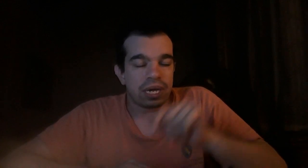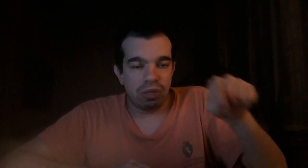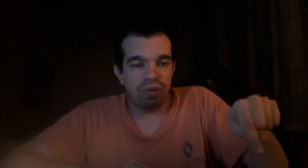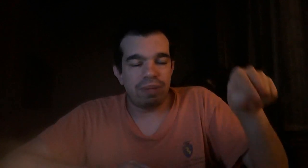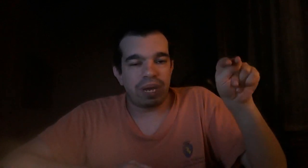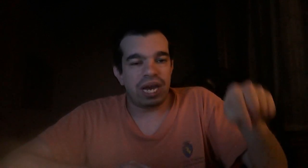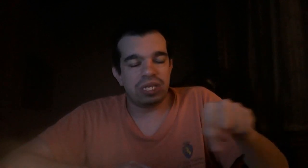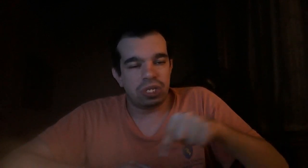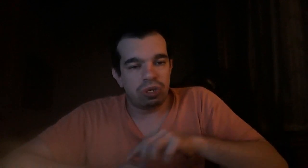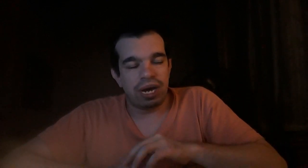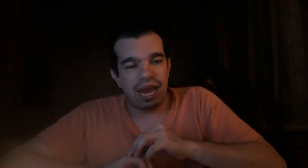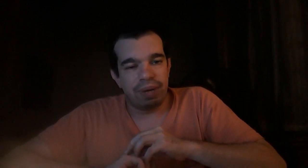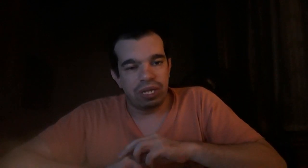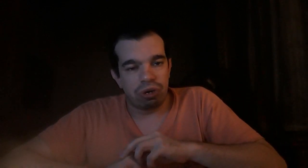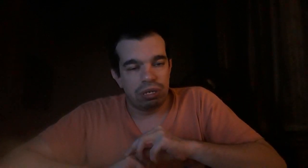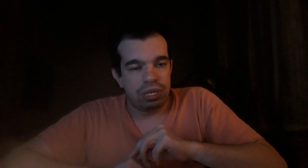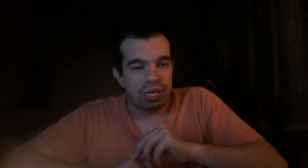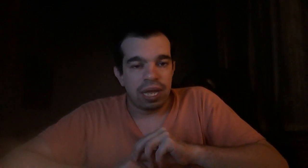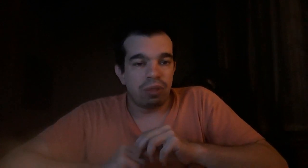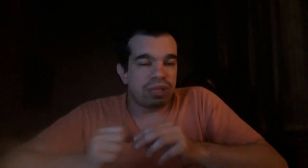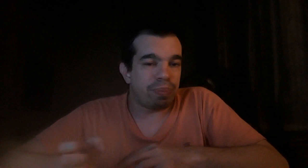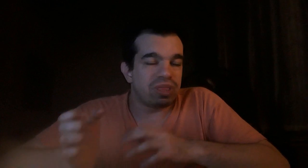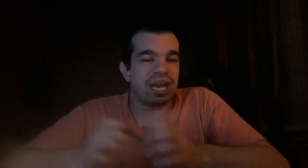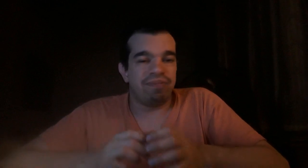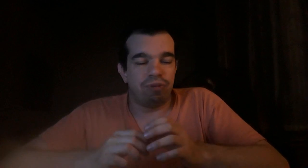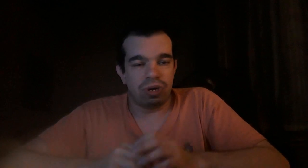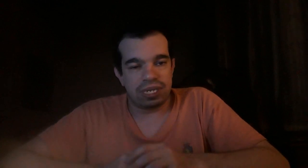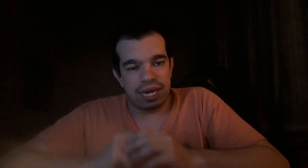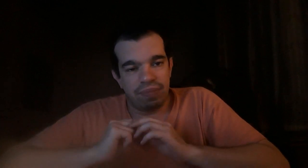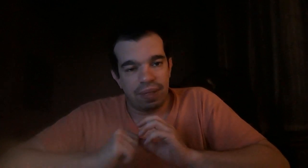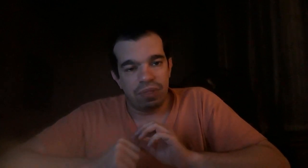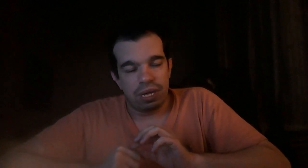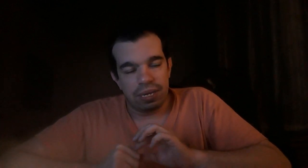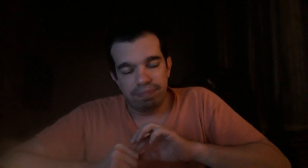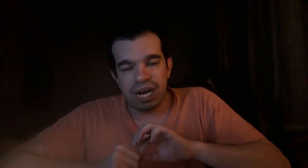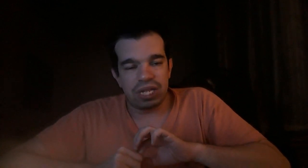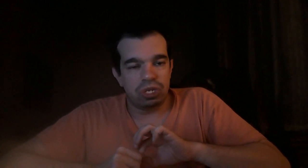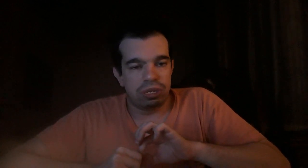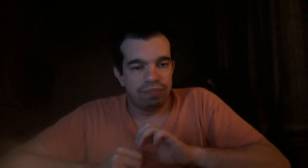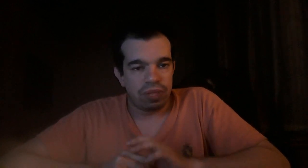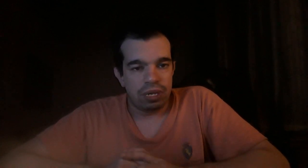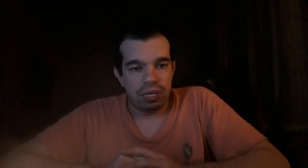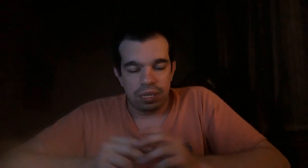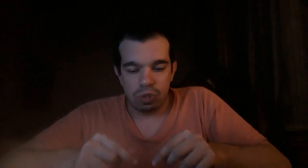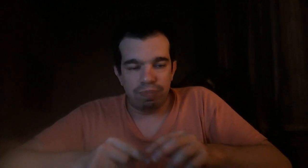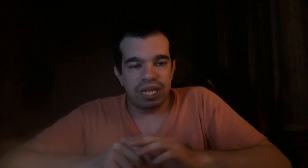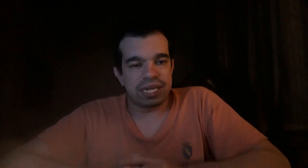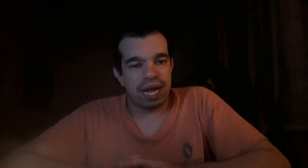che dovete prendere l'ascensore nella metro e dovete portarla a forza in braccio giù per le